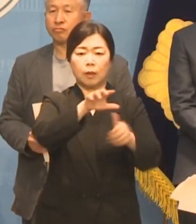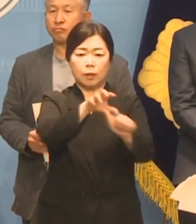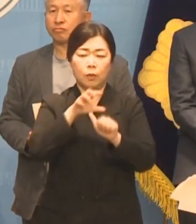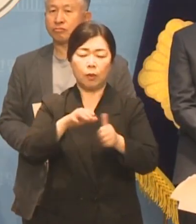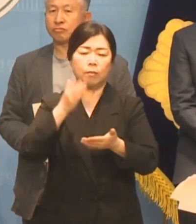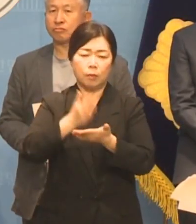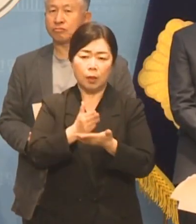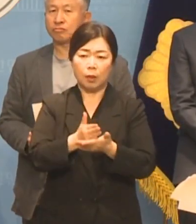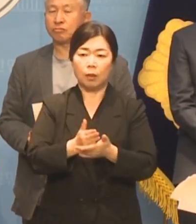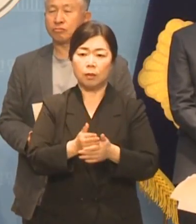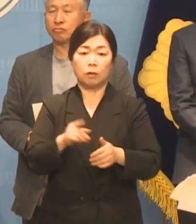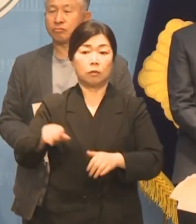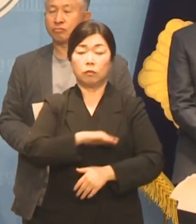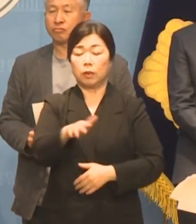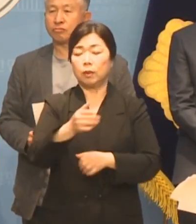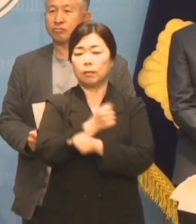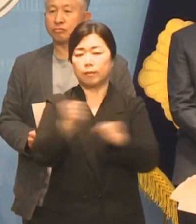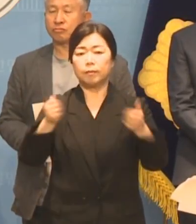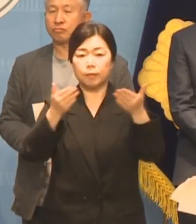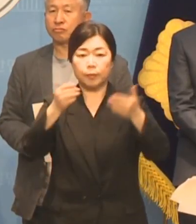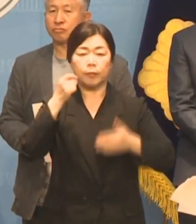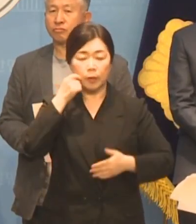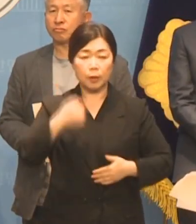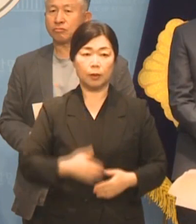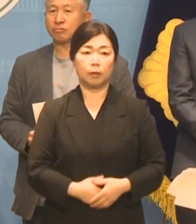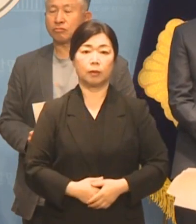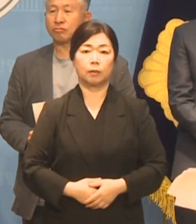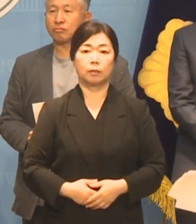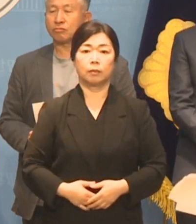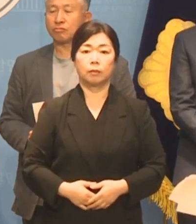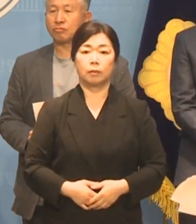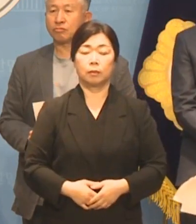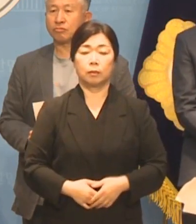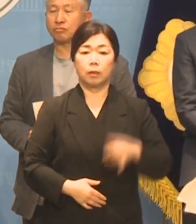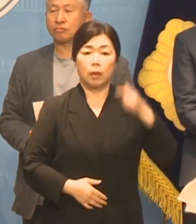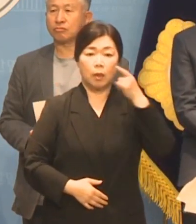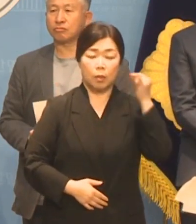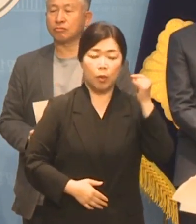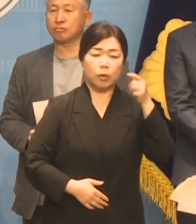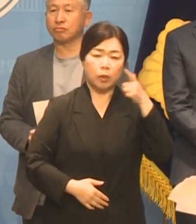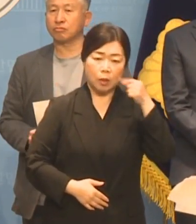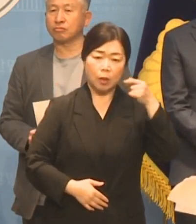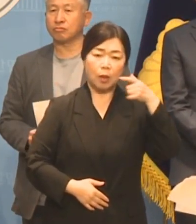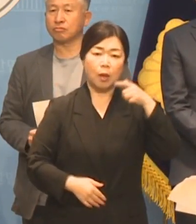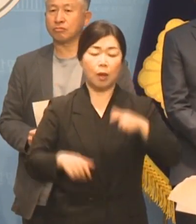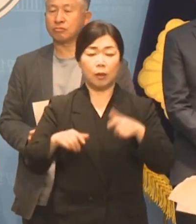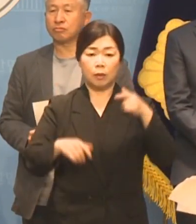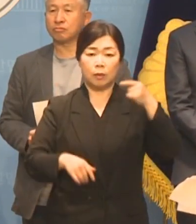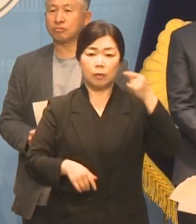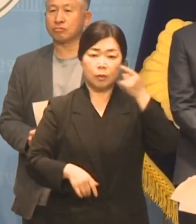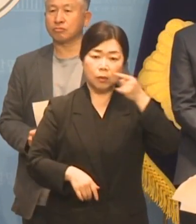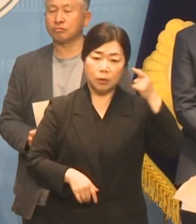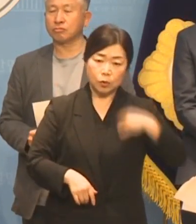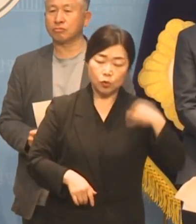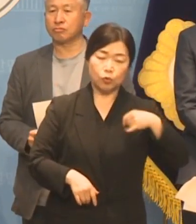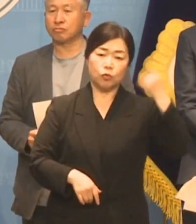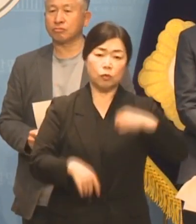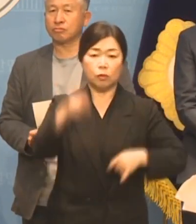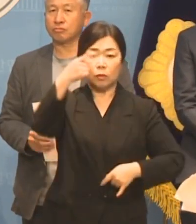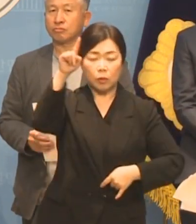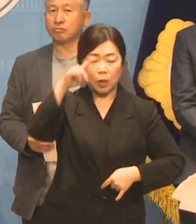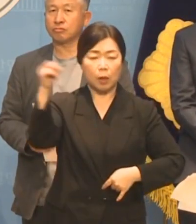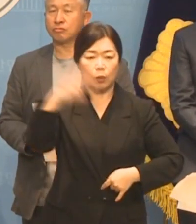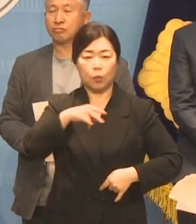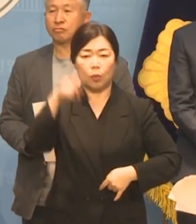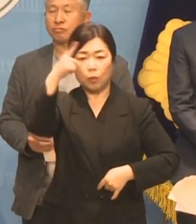시도를 결코 용납해서는 안 됩니다. 청일전쟁, 러일전쟁 때처럼 한반도가 다시 피로